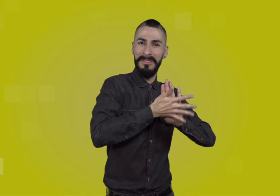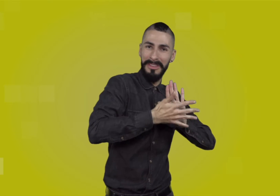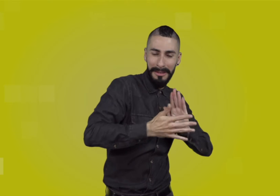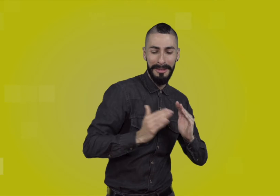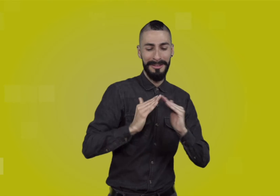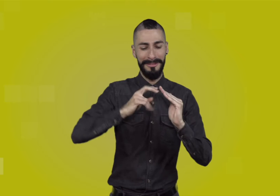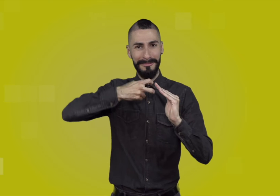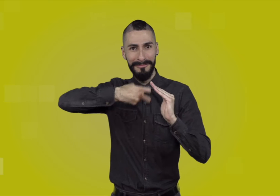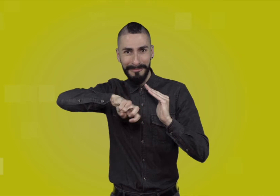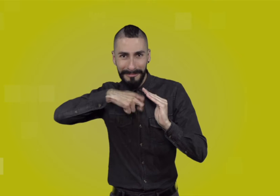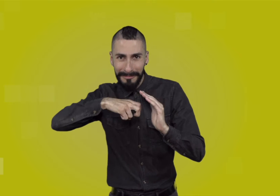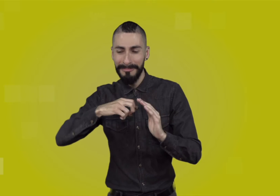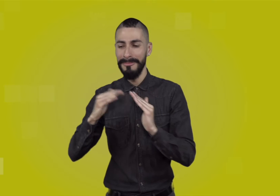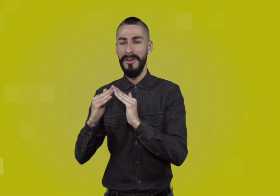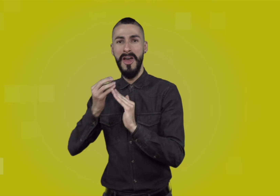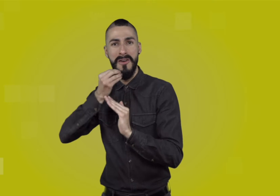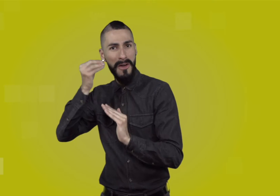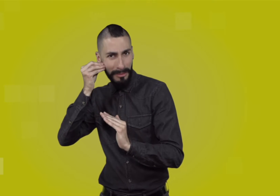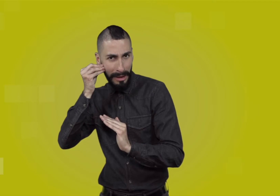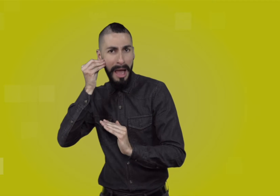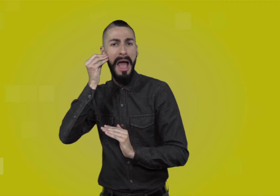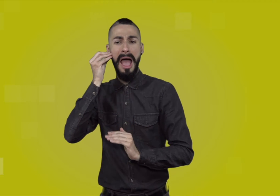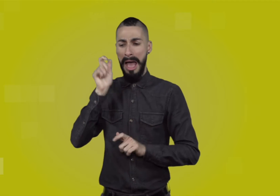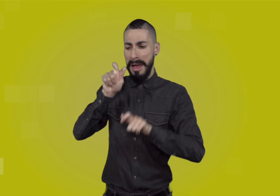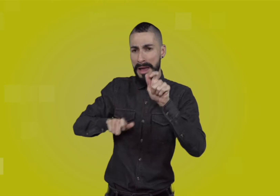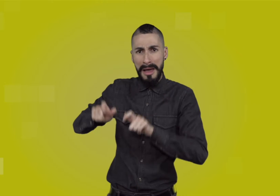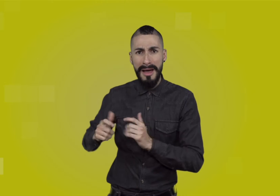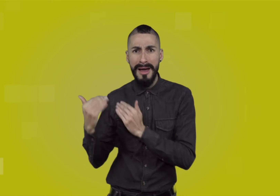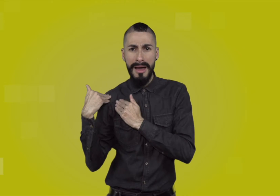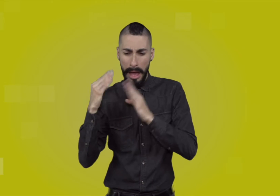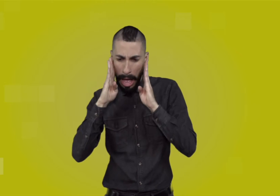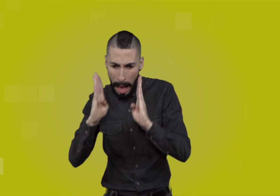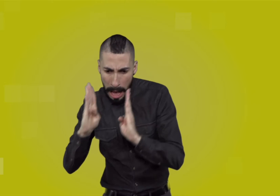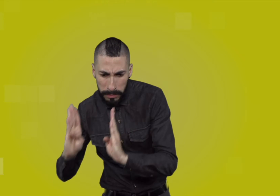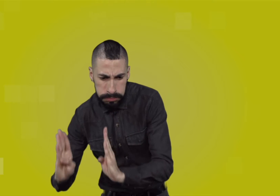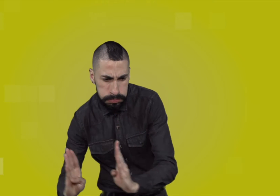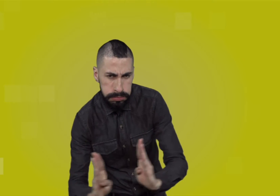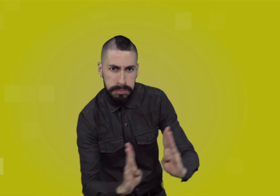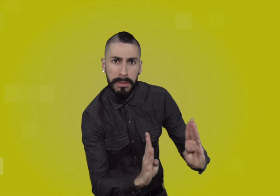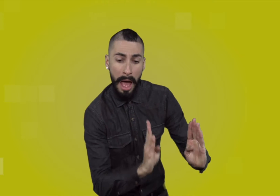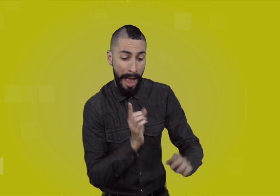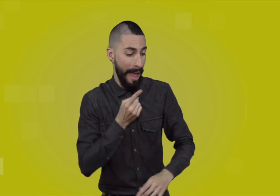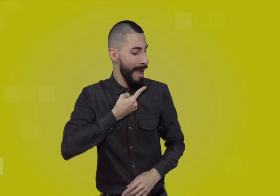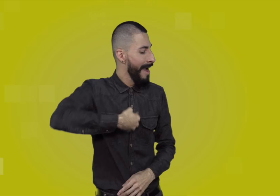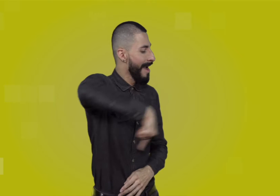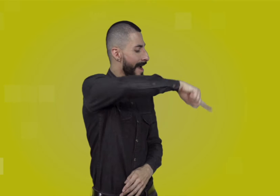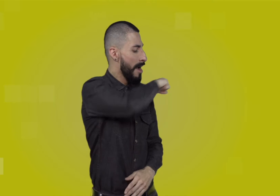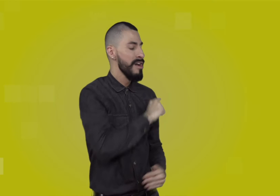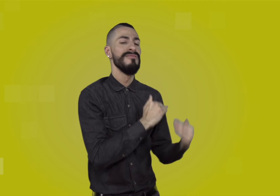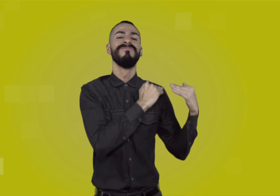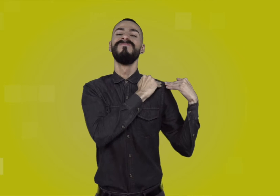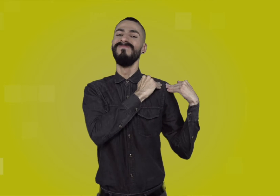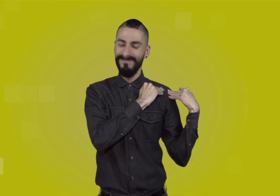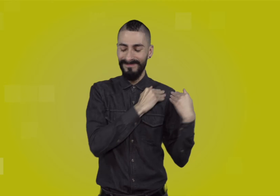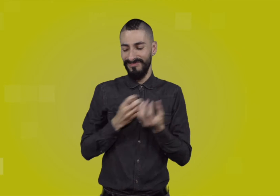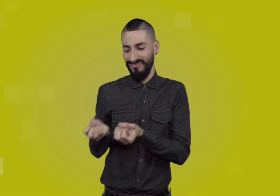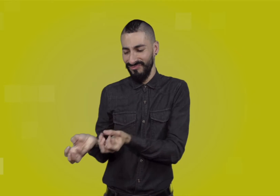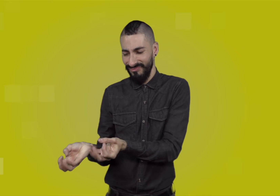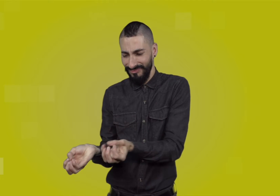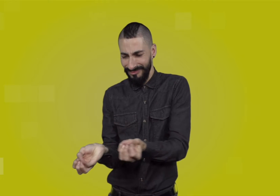modelos lingüísticos, personal de los centros de desarrollo infantil, jardín y hogares infantiles, y todas aquellas sobre quienes recae el